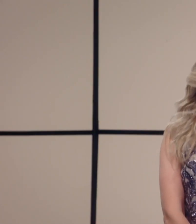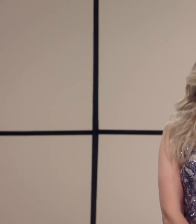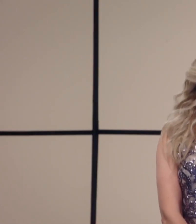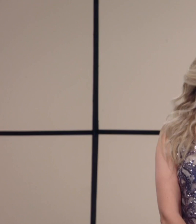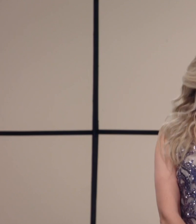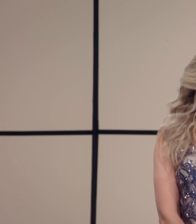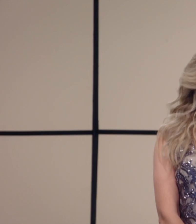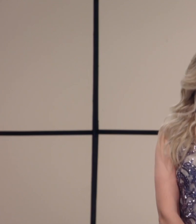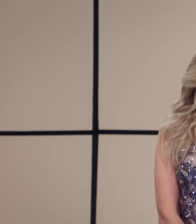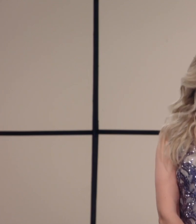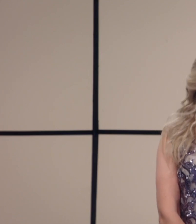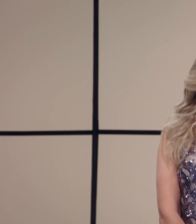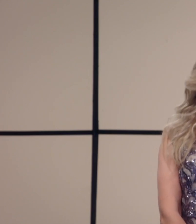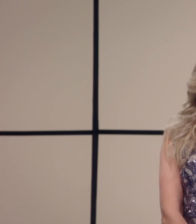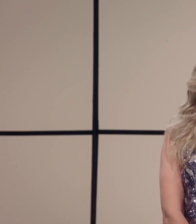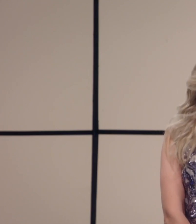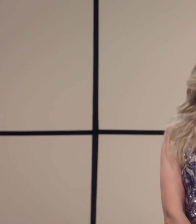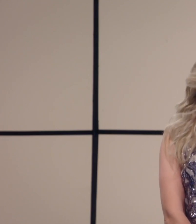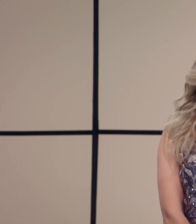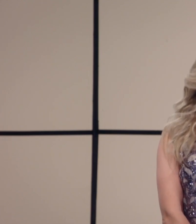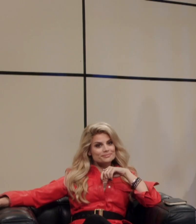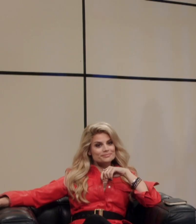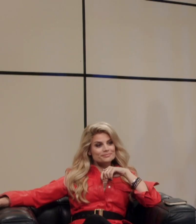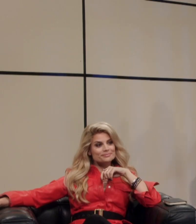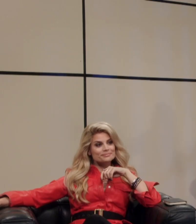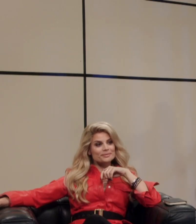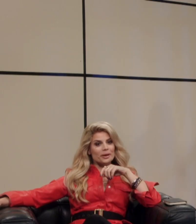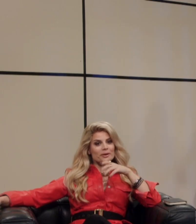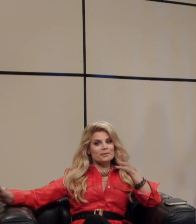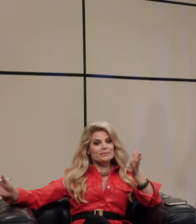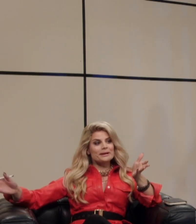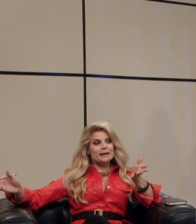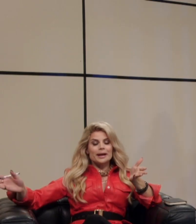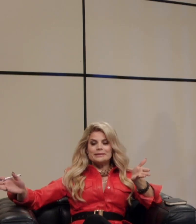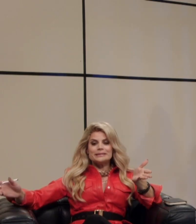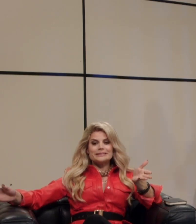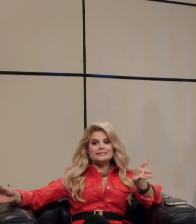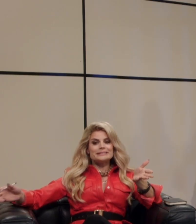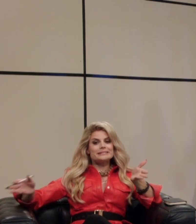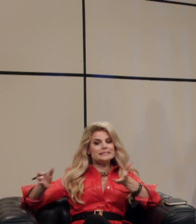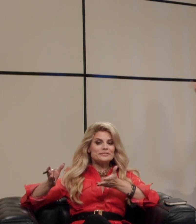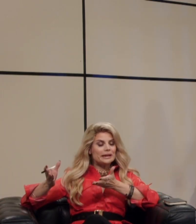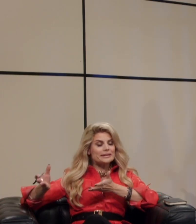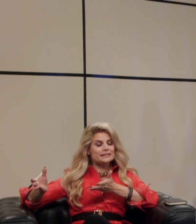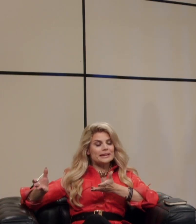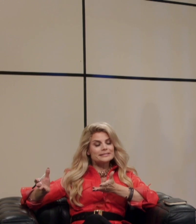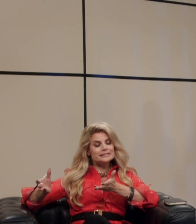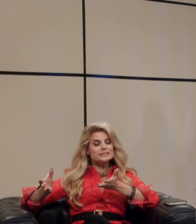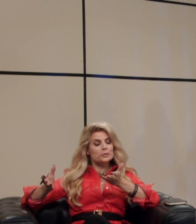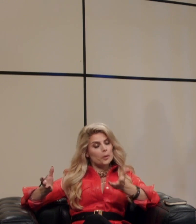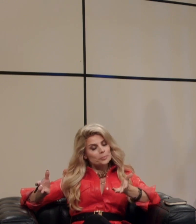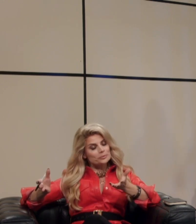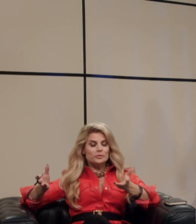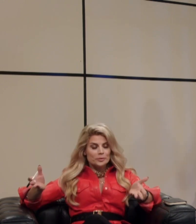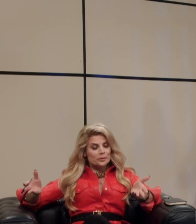heeft aangemeld voor de bachelorette. Ik had hem zeker een roos gegeven en me door hem laten prikken. Maar Gabi, dit is niet Weilen, hè?